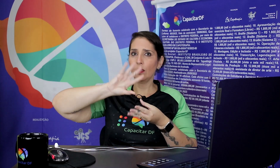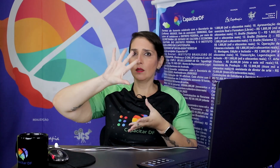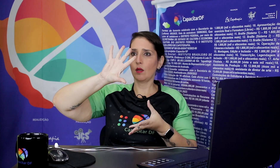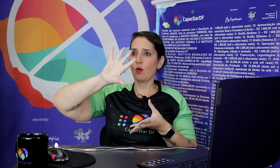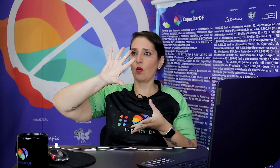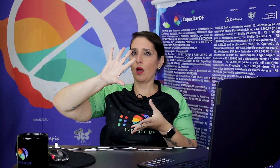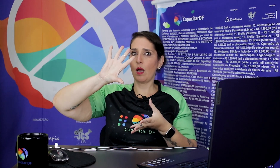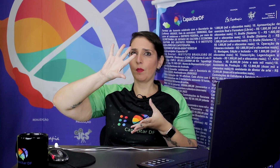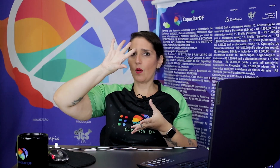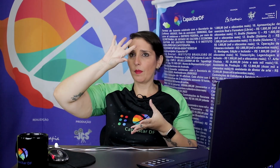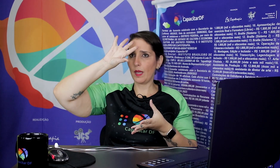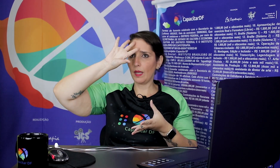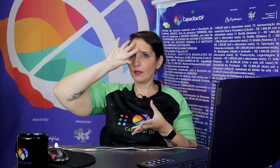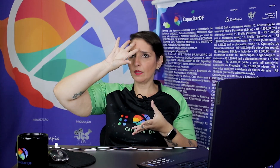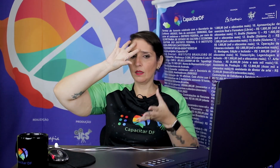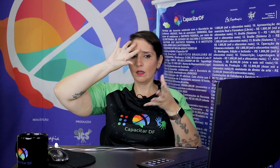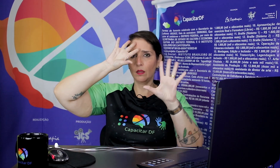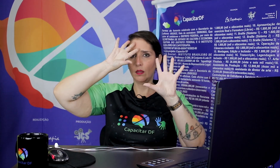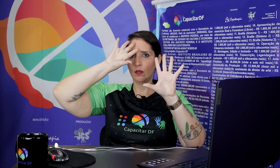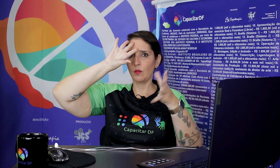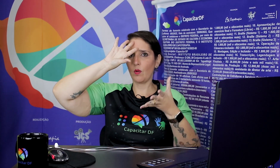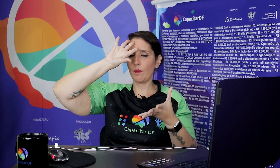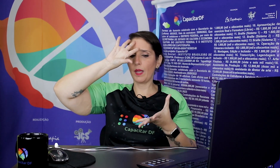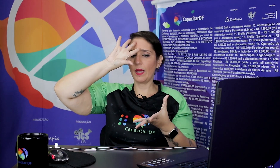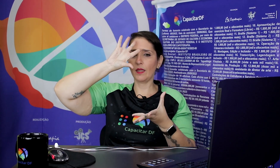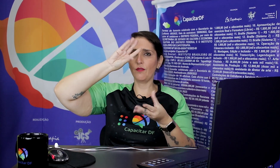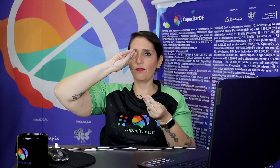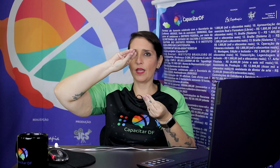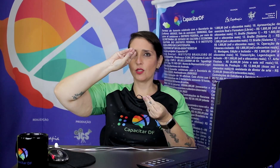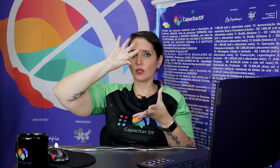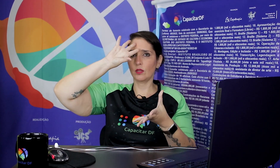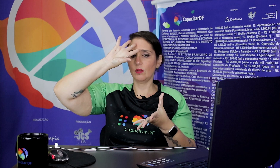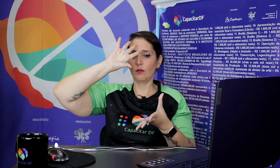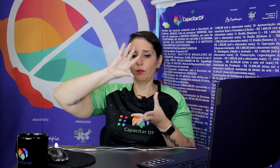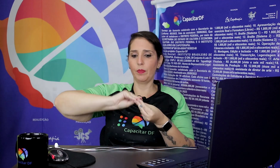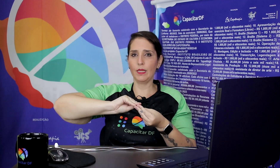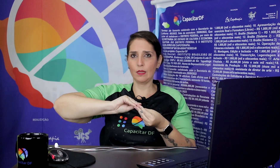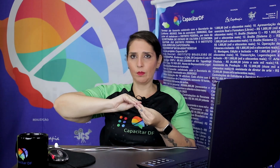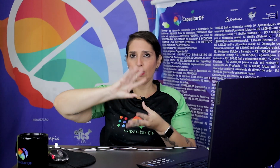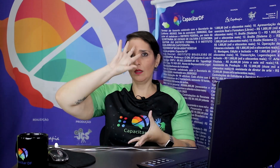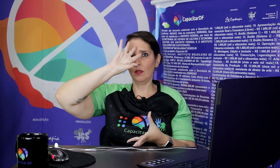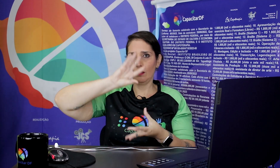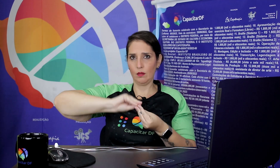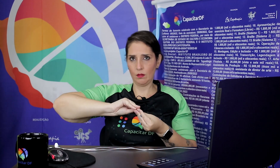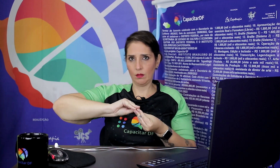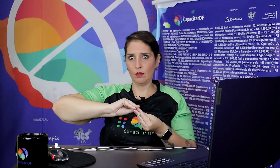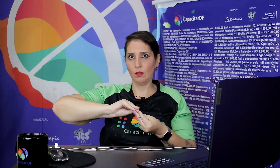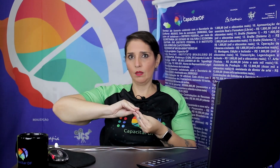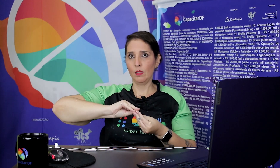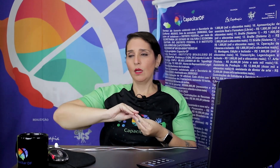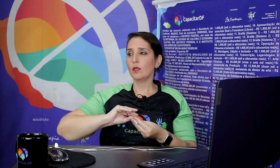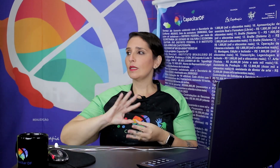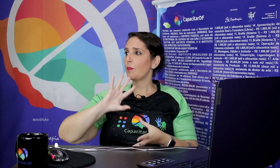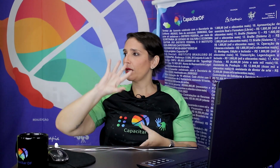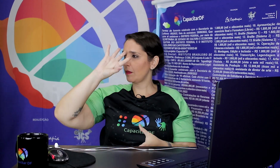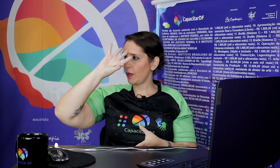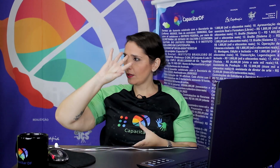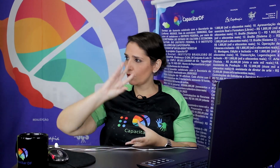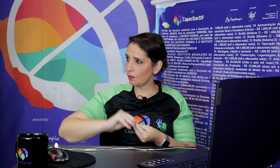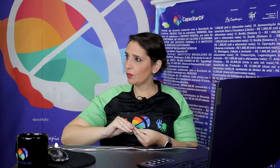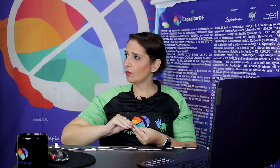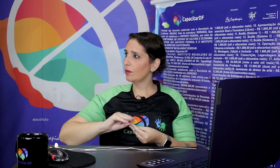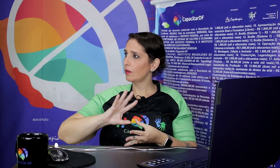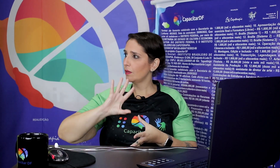perceber, então, ó, a mão aberta e fecha. Perceber. Esse perceber